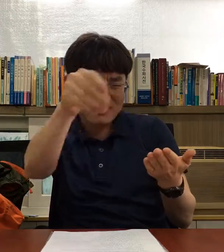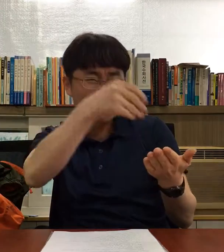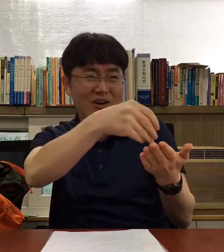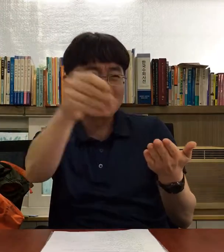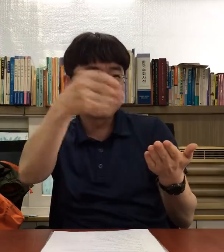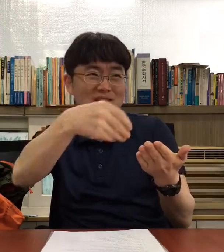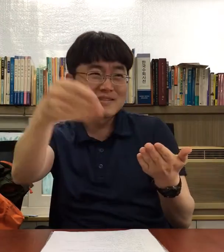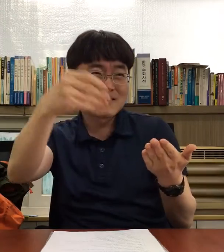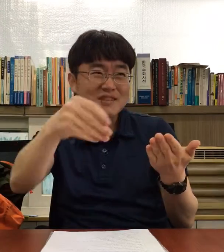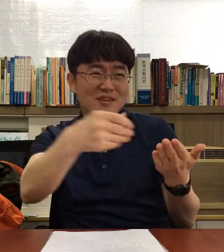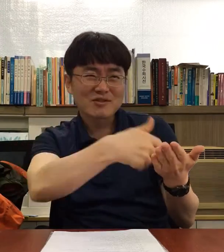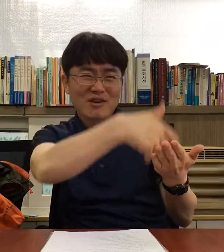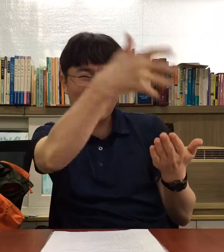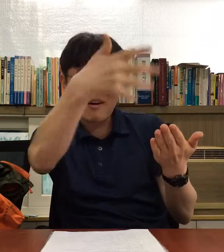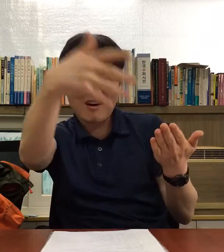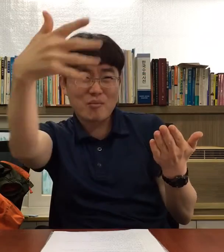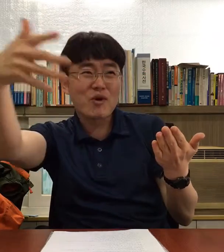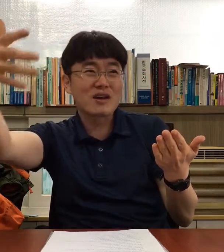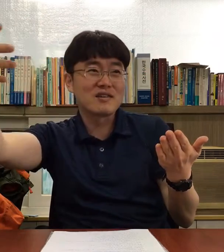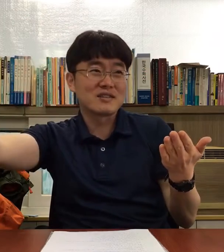그래요. 해서 쫙 모양이 그려져.